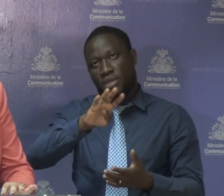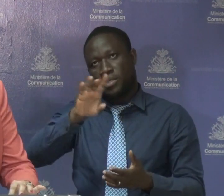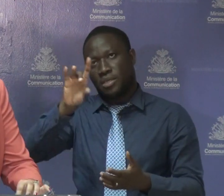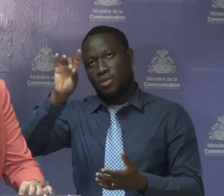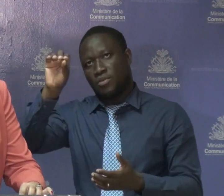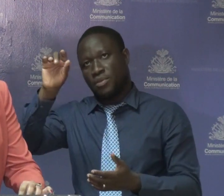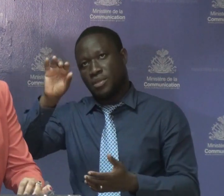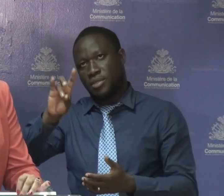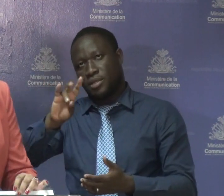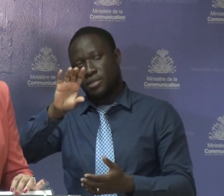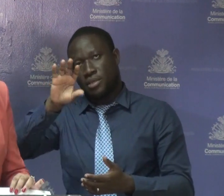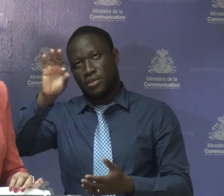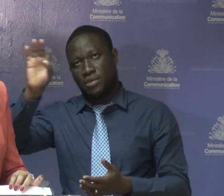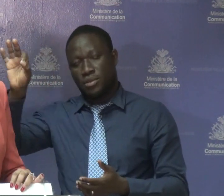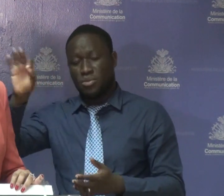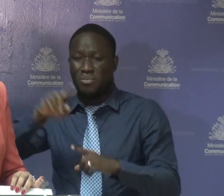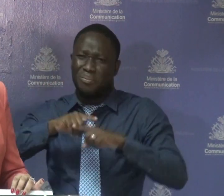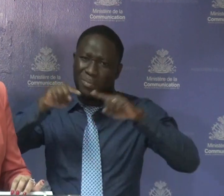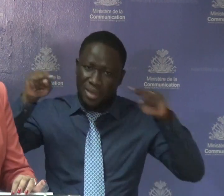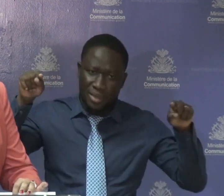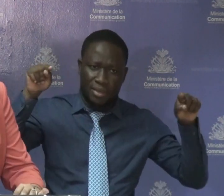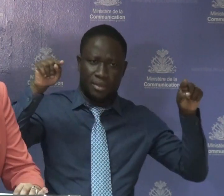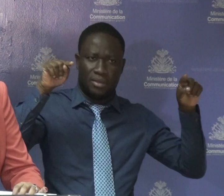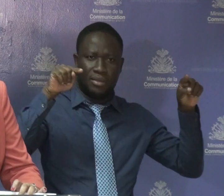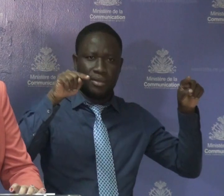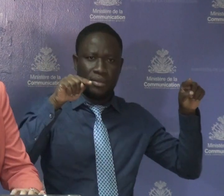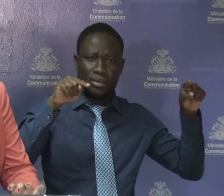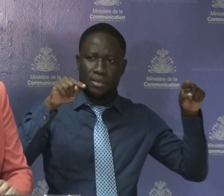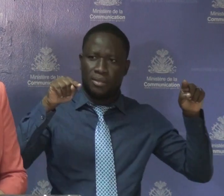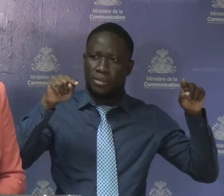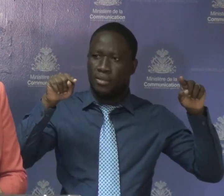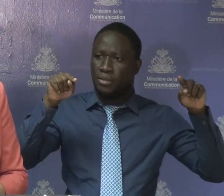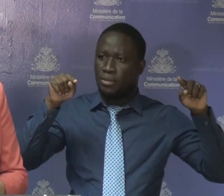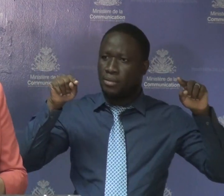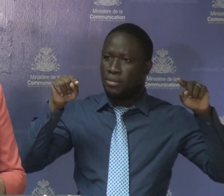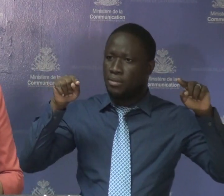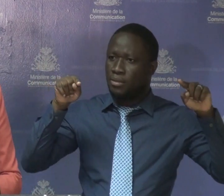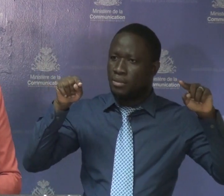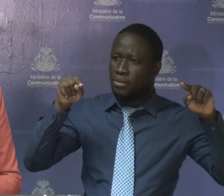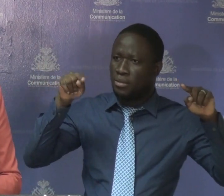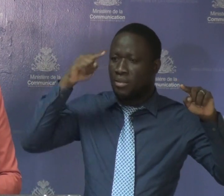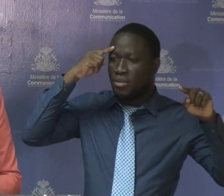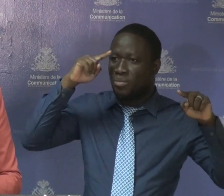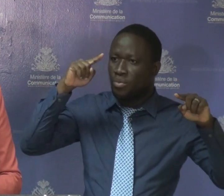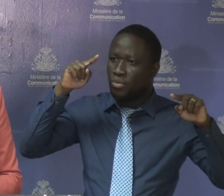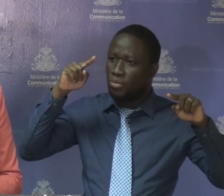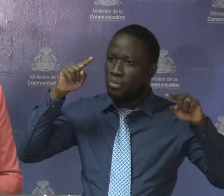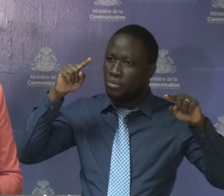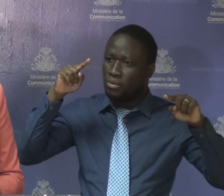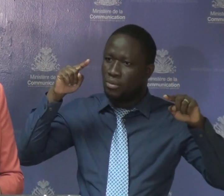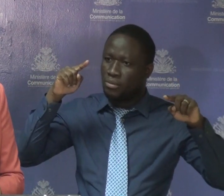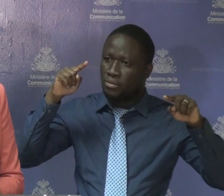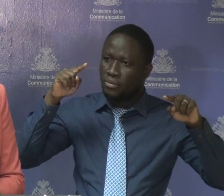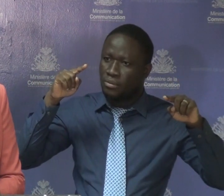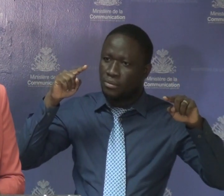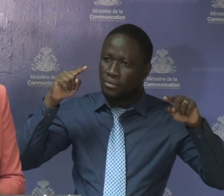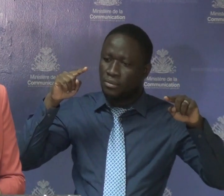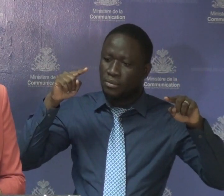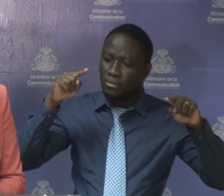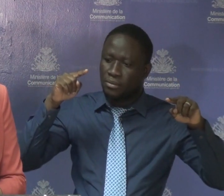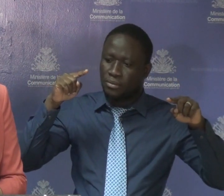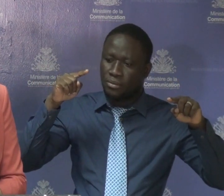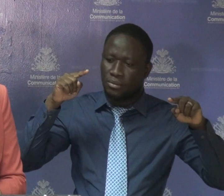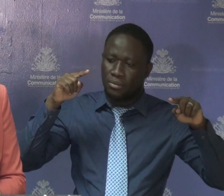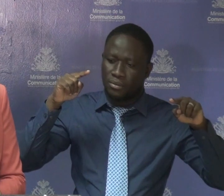1 480 799. Mais au point de vue des investissements au niveau